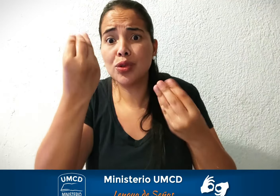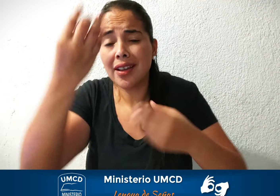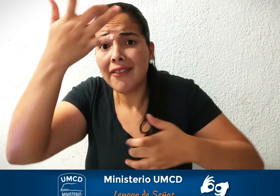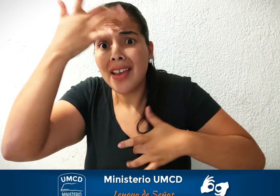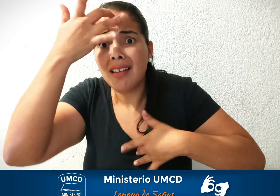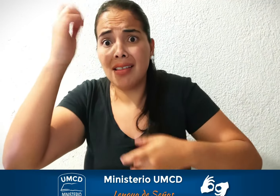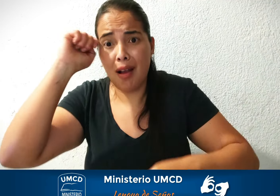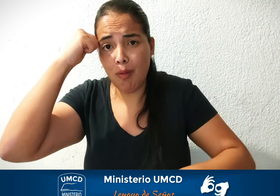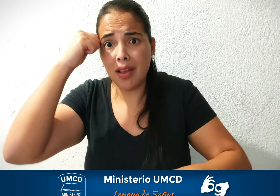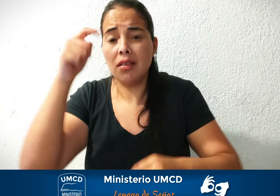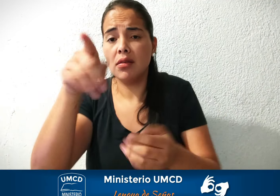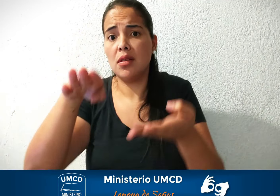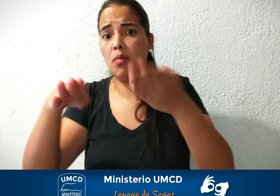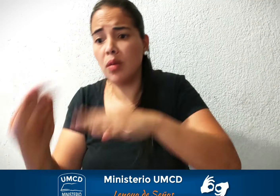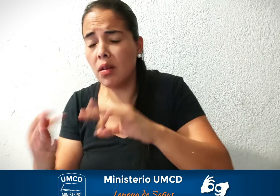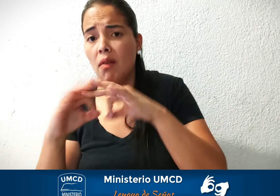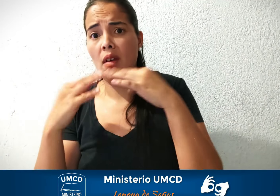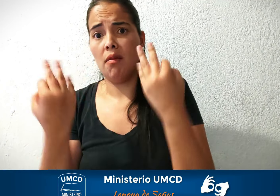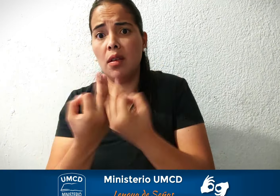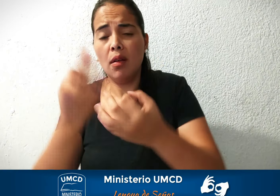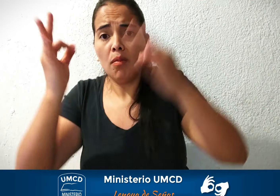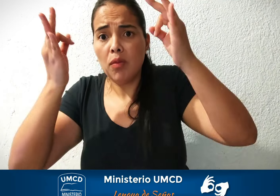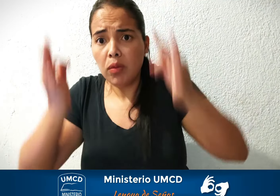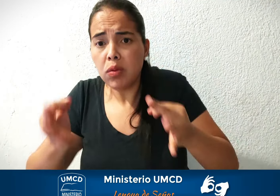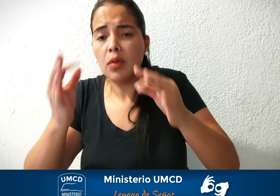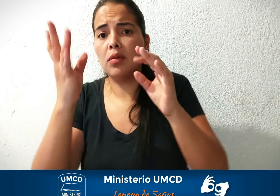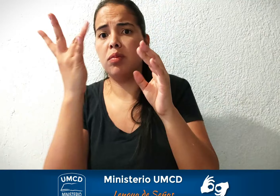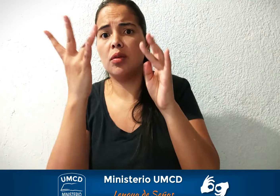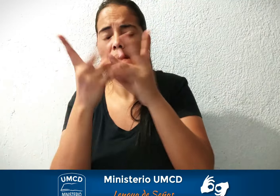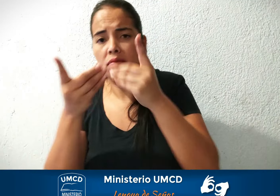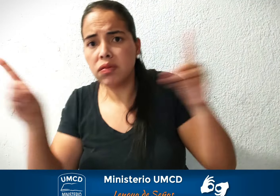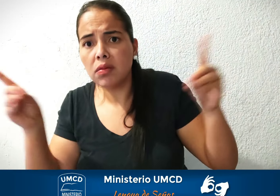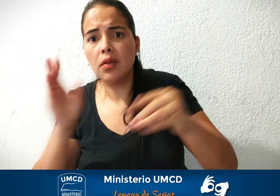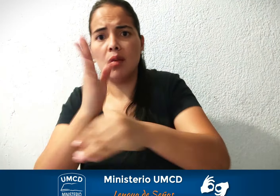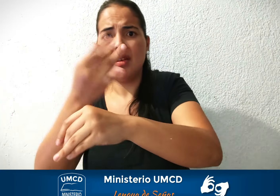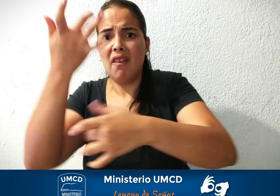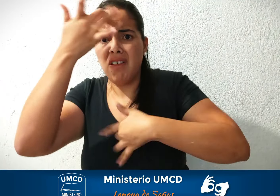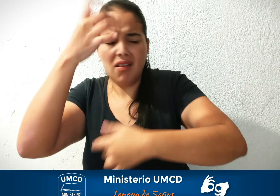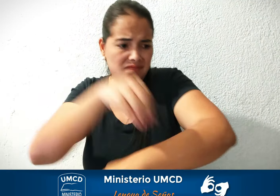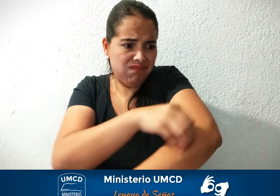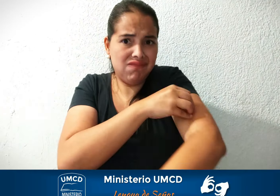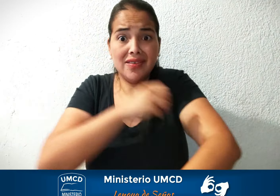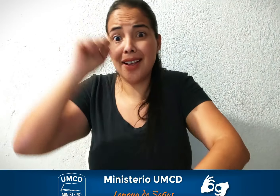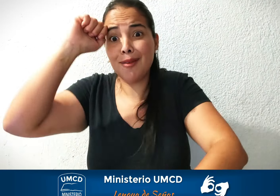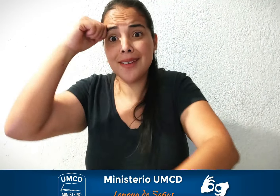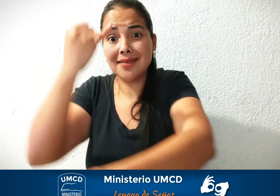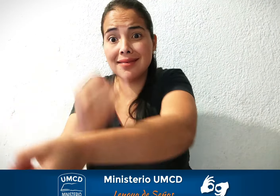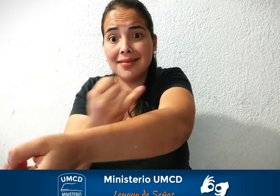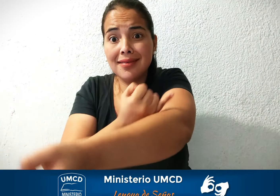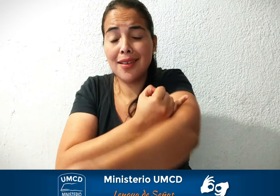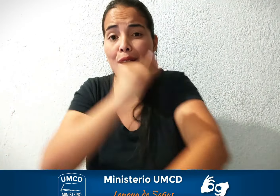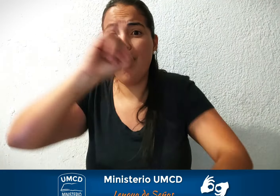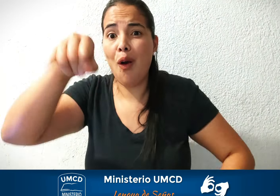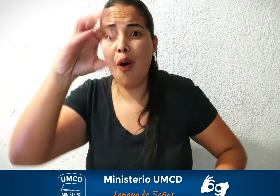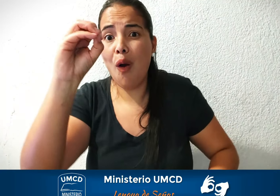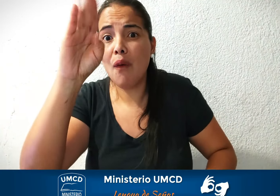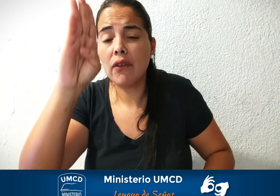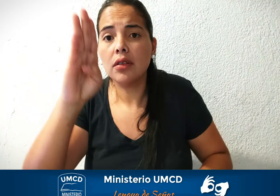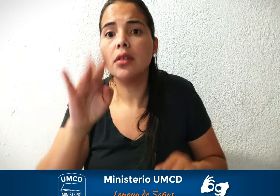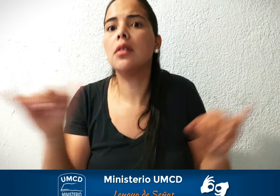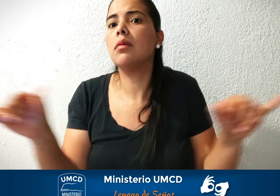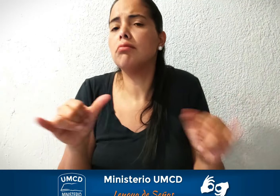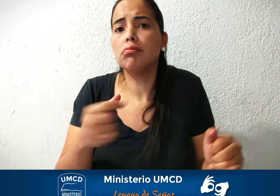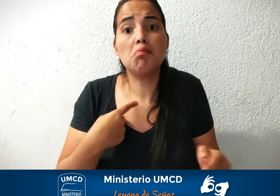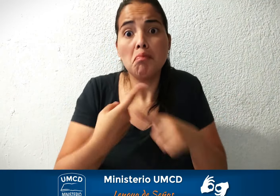maravillosas. Pero Dios permitió en su vida una enfermedad y unos momentos de dolor muy fuertes, que al final también